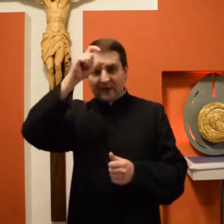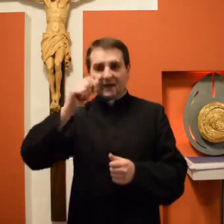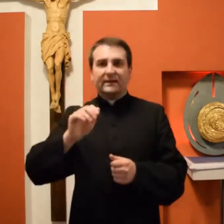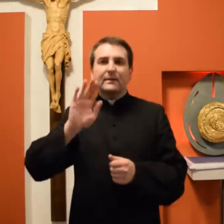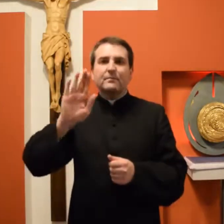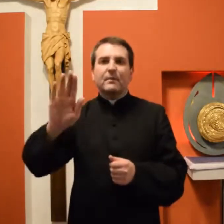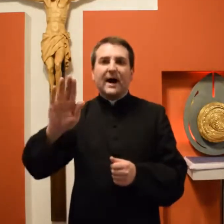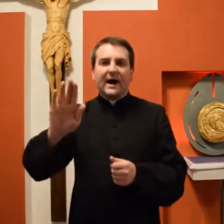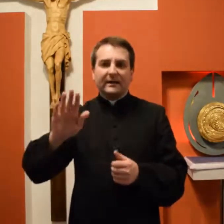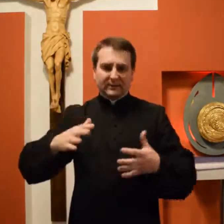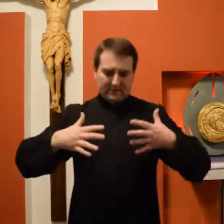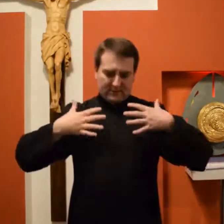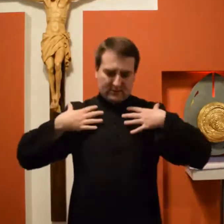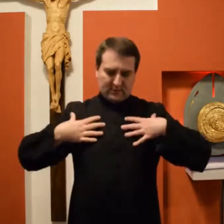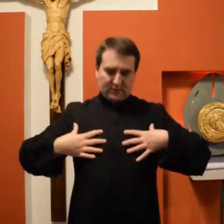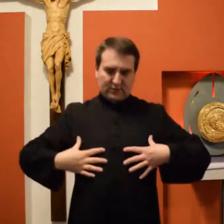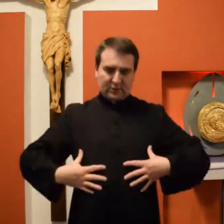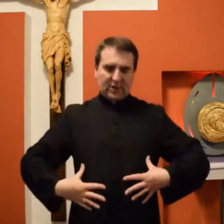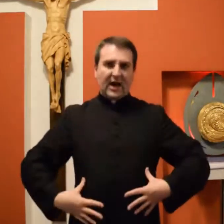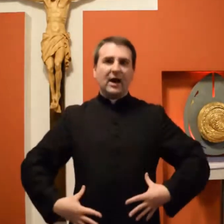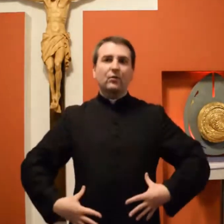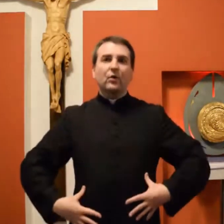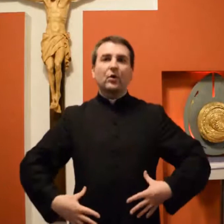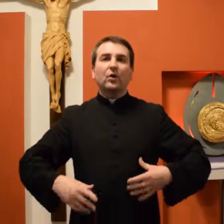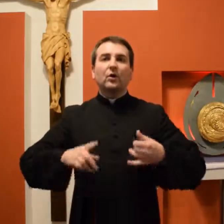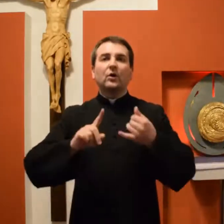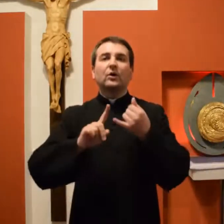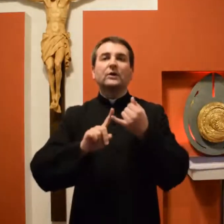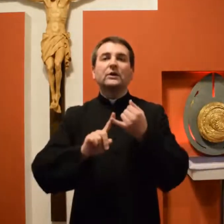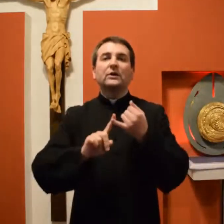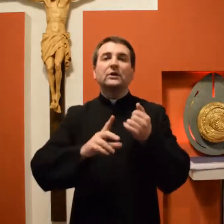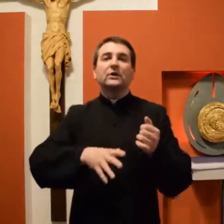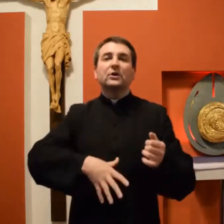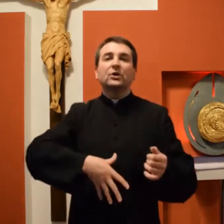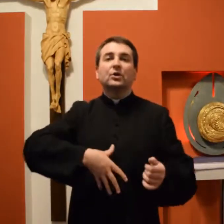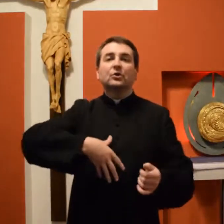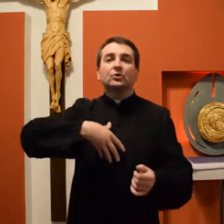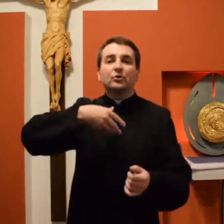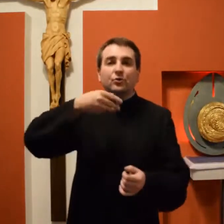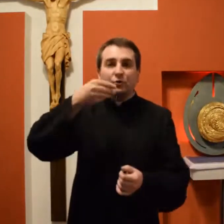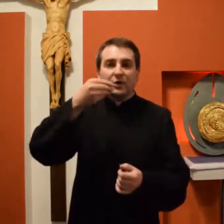Człowiek ma ciało i duszę.